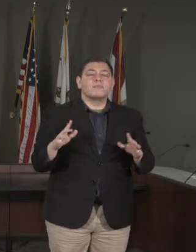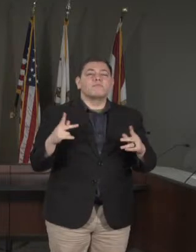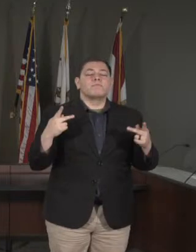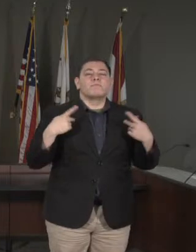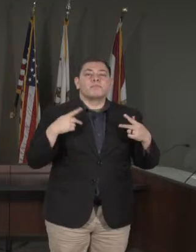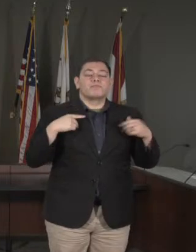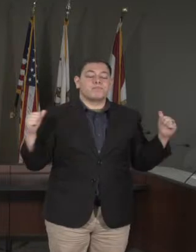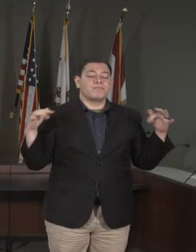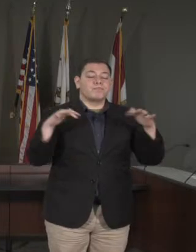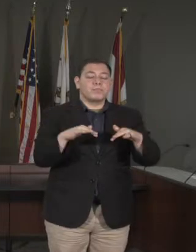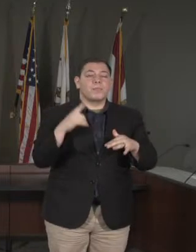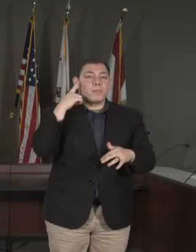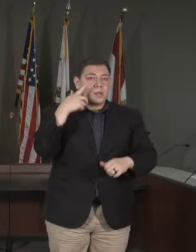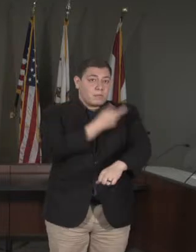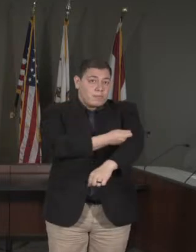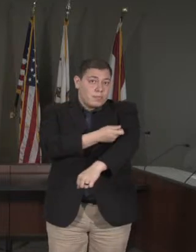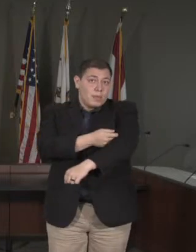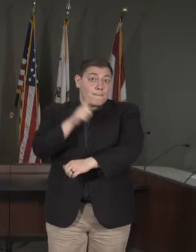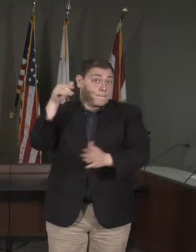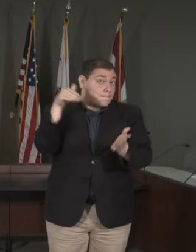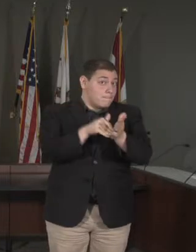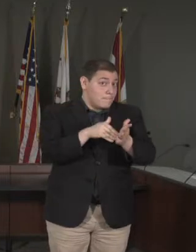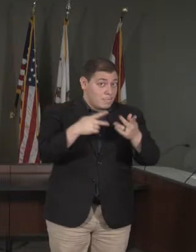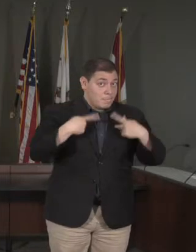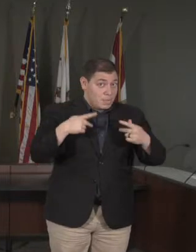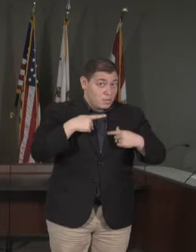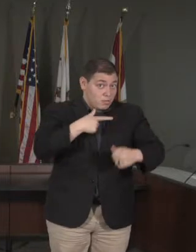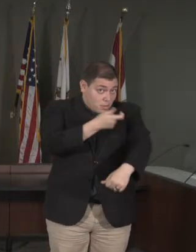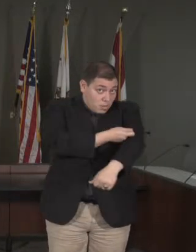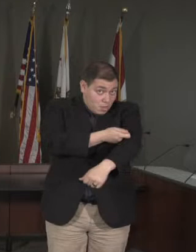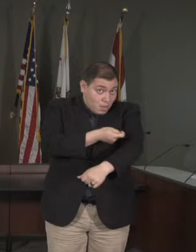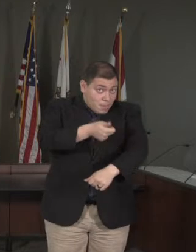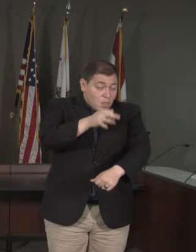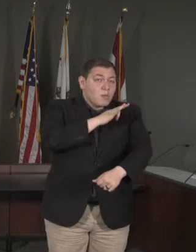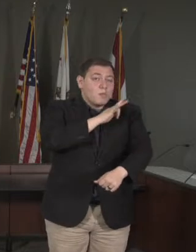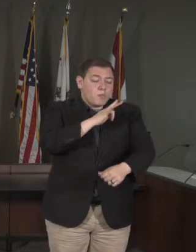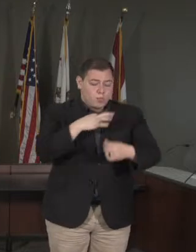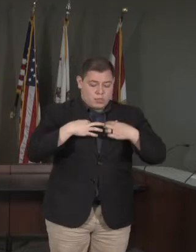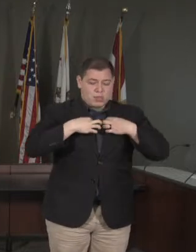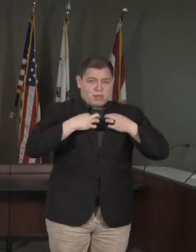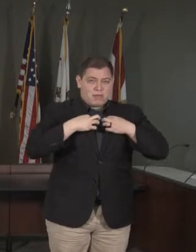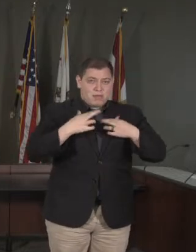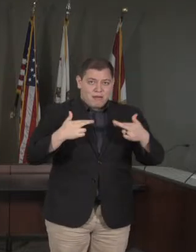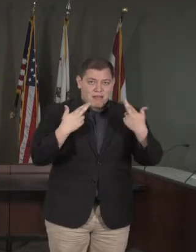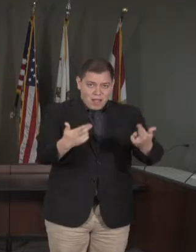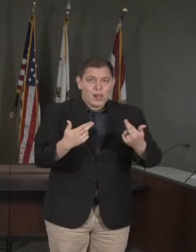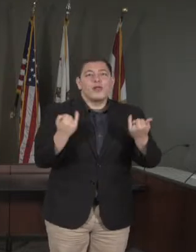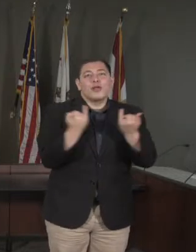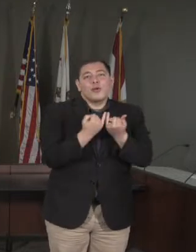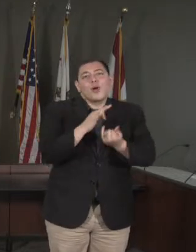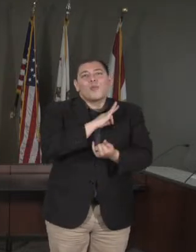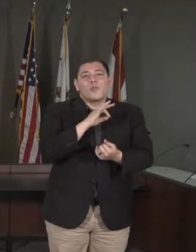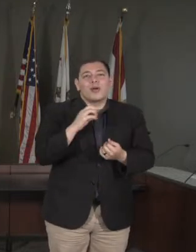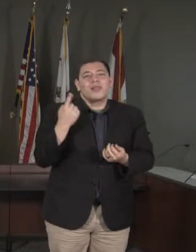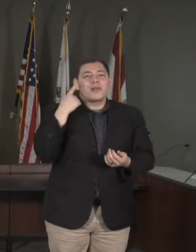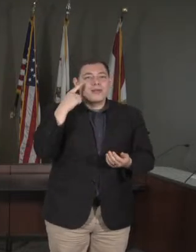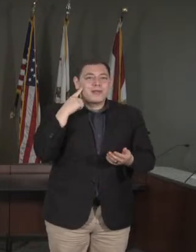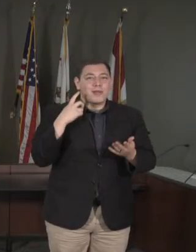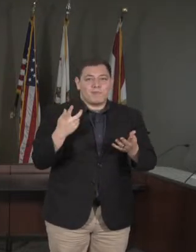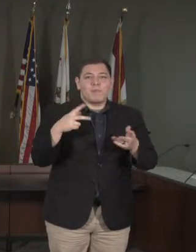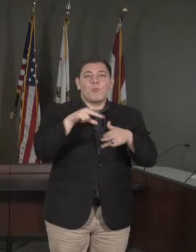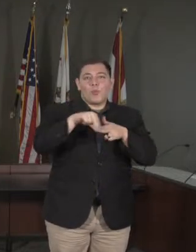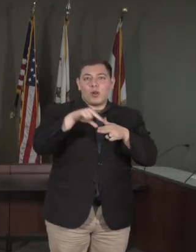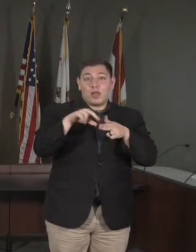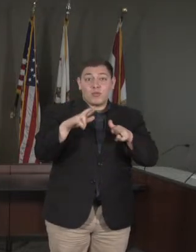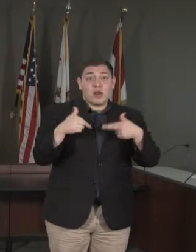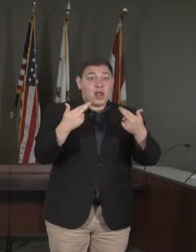Las primeras 1,000 personas que reciban su vacuna recibirán una playera y la oportunidad de ganar boletos de los padres y dinero efectivo. Así que todos los vacunados